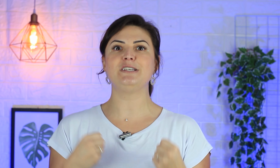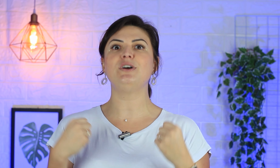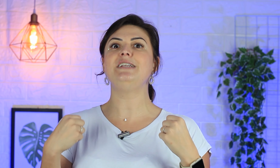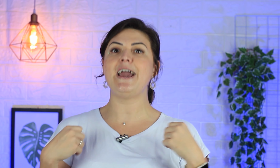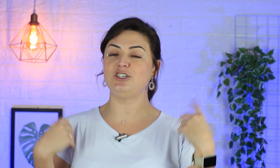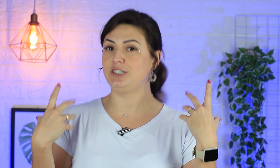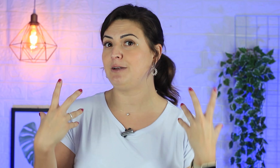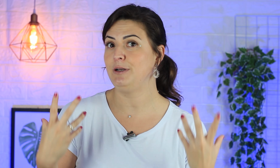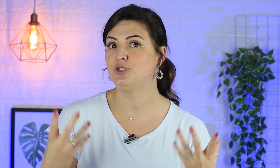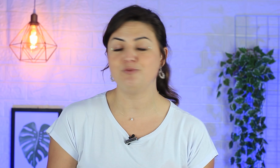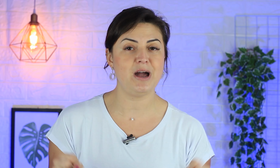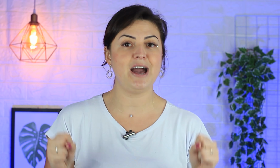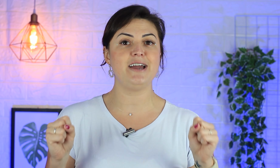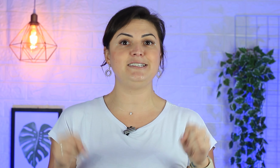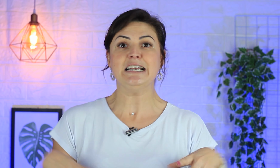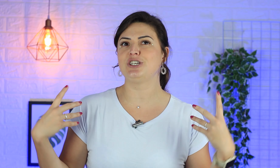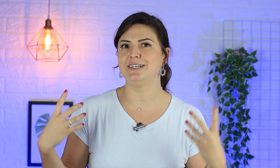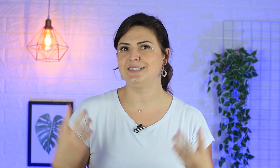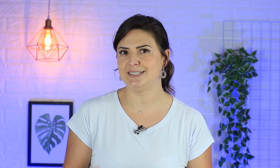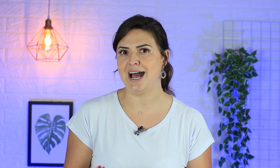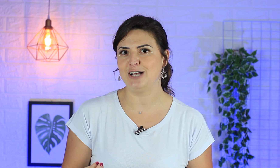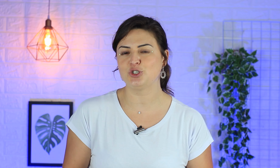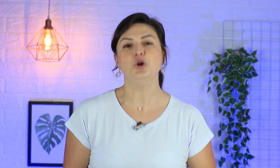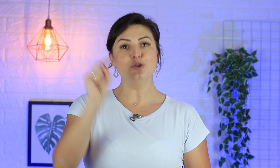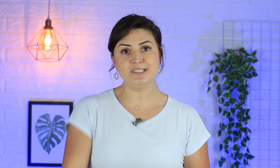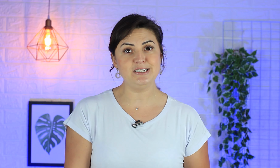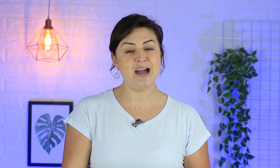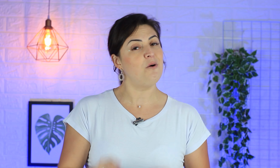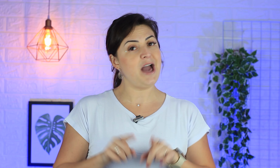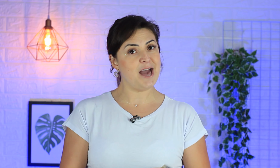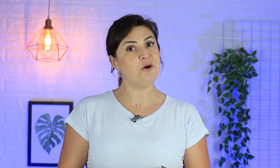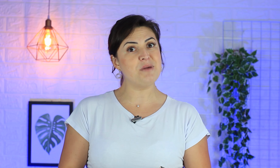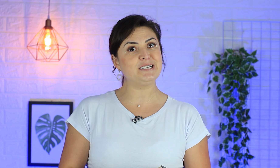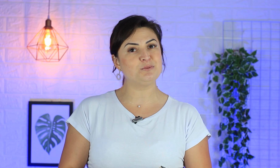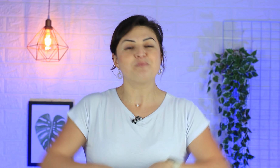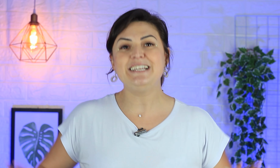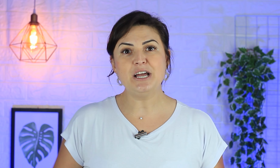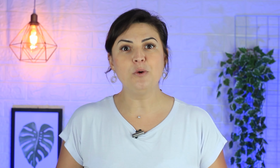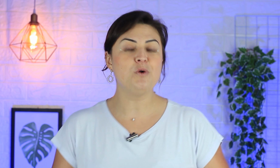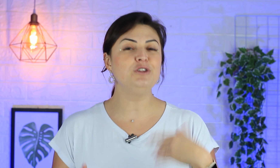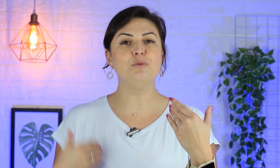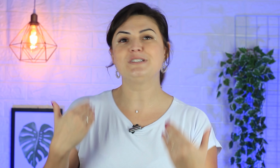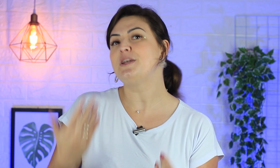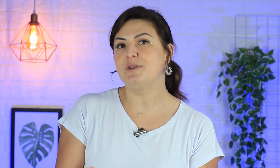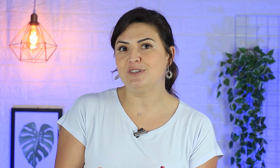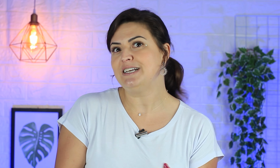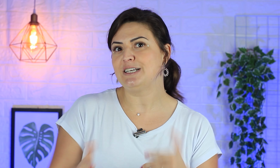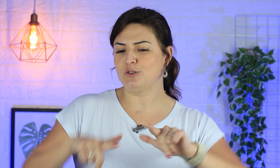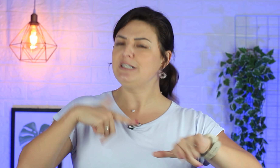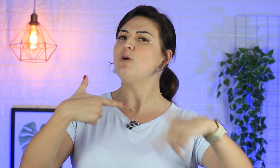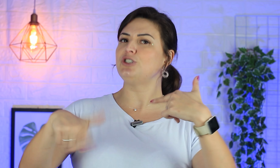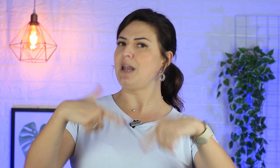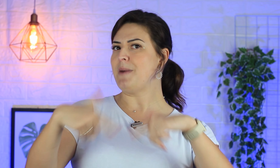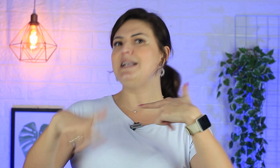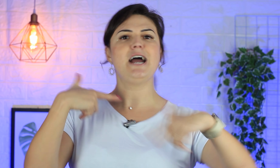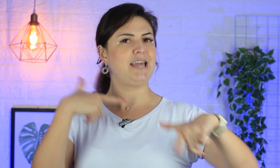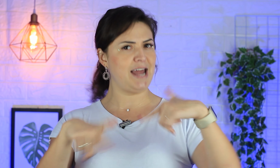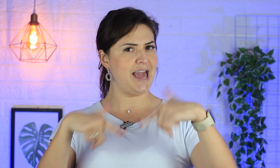passando a ideia de que trabalhou demais, de cansaço. E o sinal era o mesmo. Então quando eu mostrei pra vocês aqui o sinal de trabalhar, que era